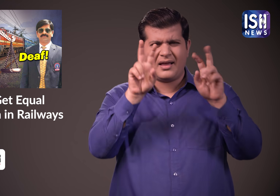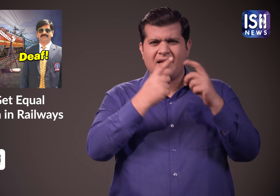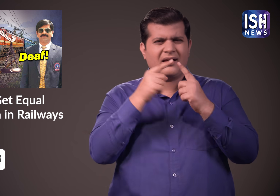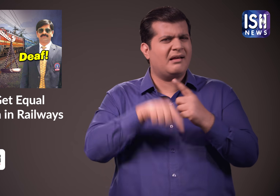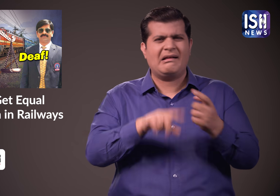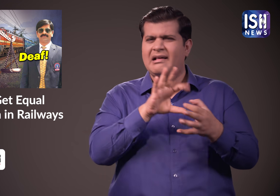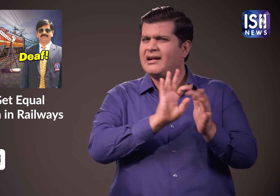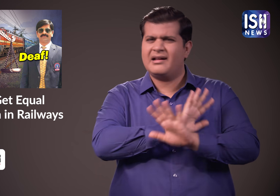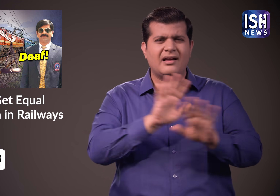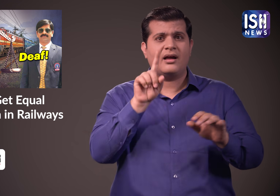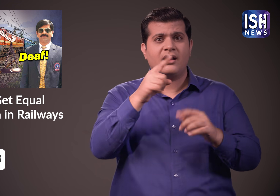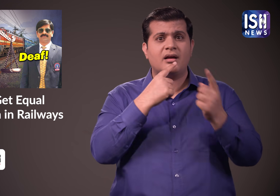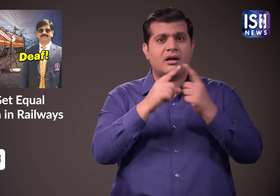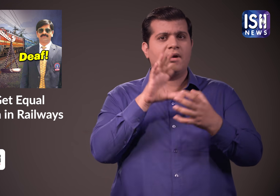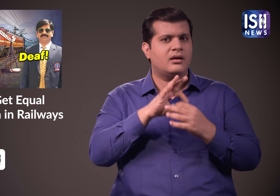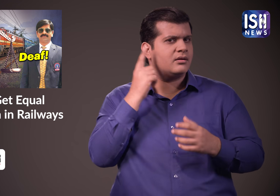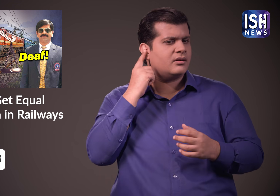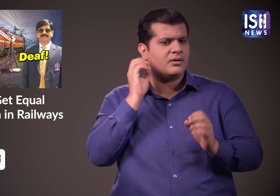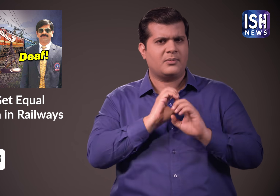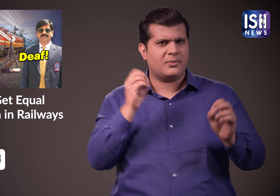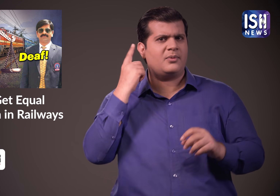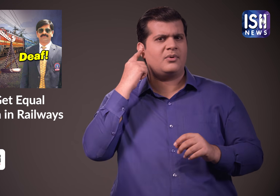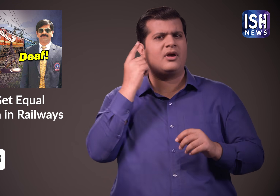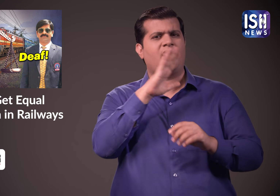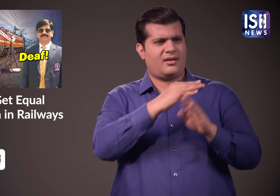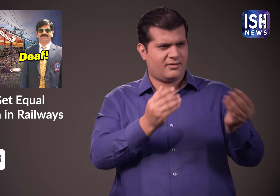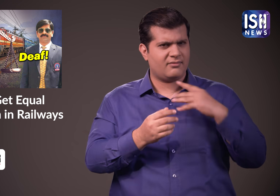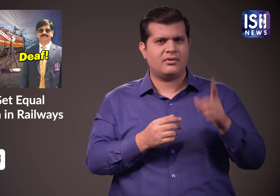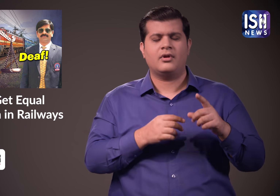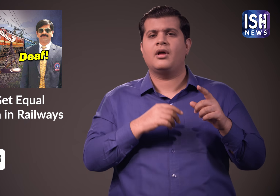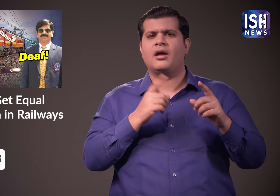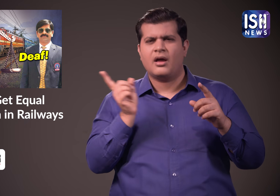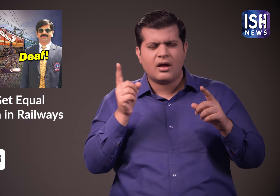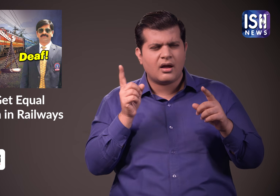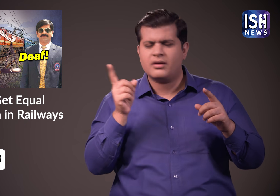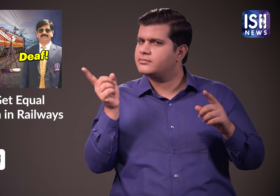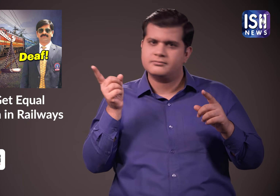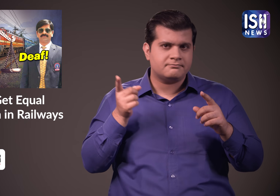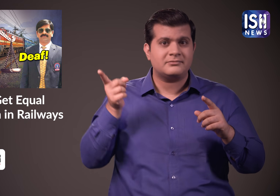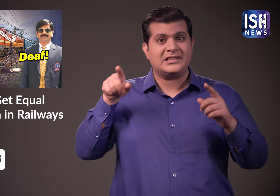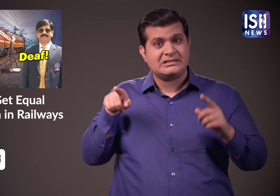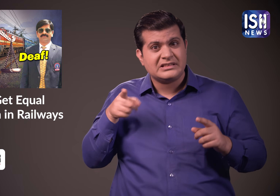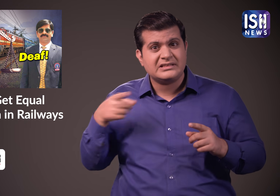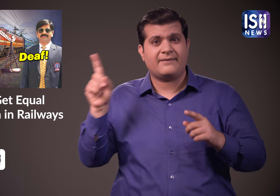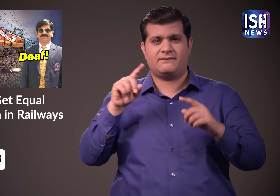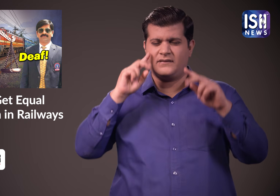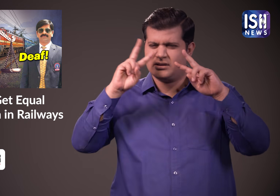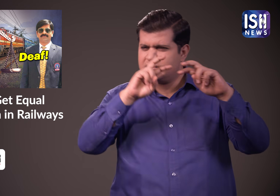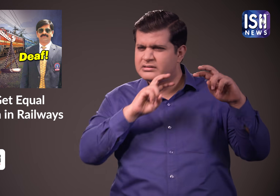इसका उसके बोलने के कौशले से कोई लिना देना नहीं था ये केवल उसके सुनने की शम्ता के कमी के बारे में होना चाहिए था। वर्मा ने विभिन